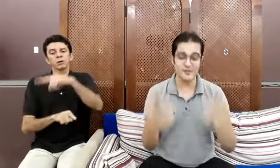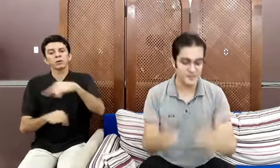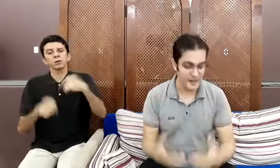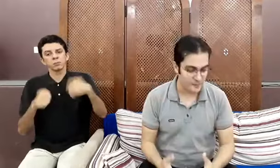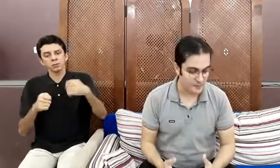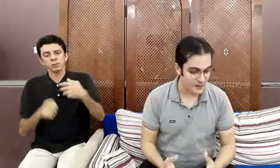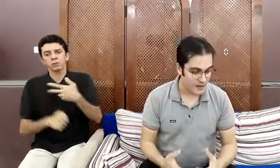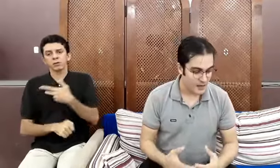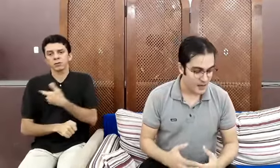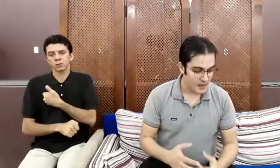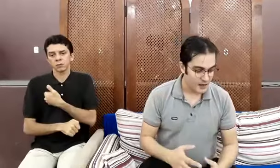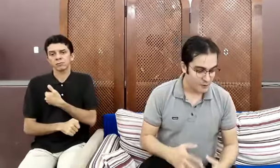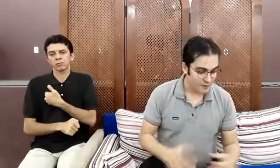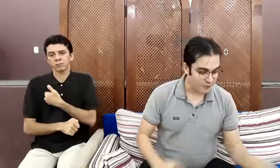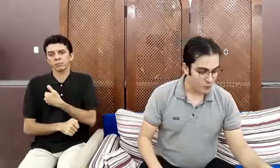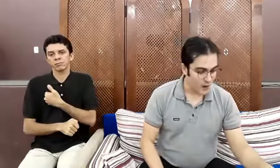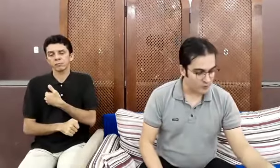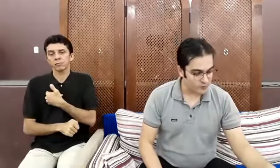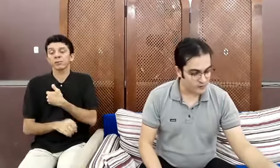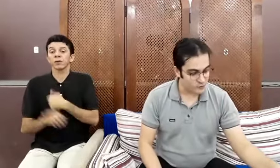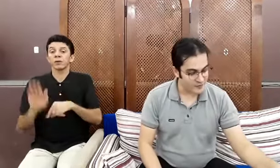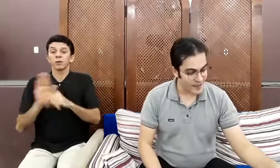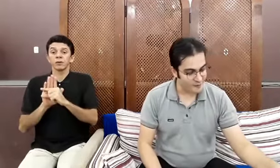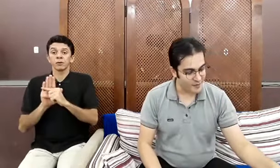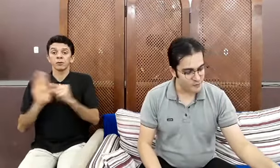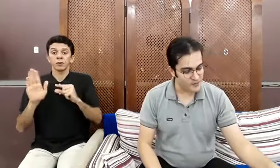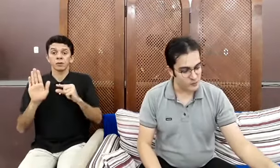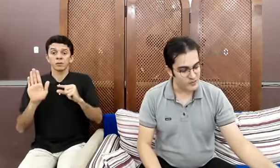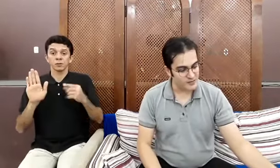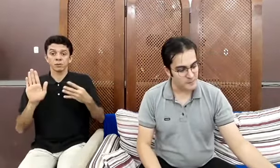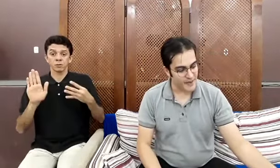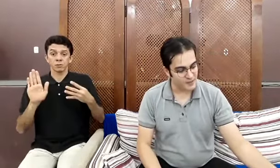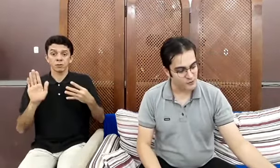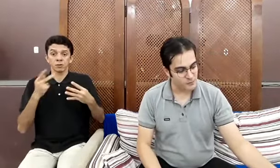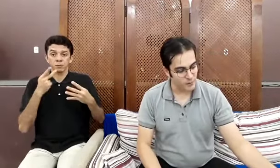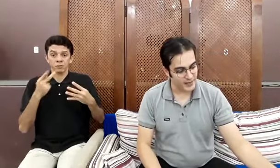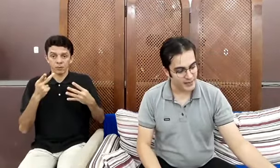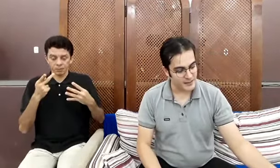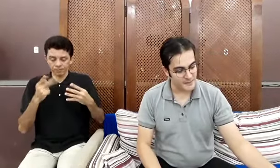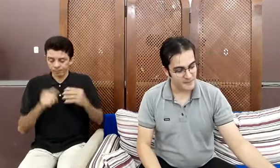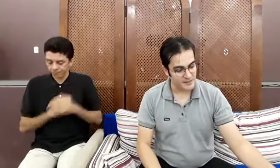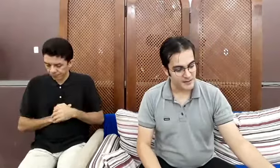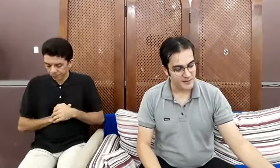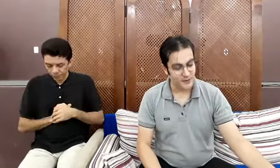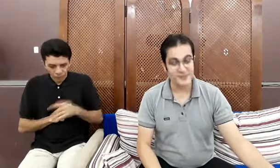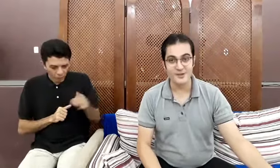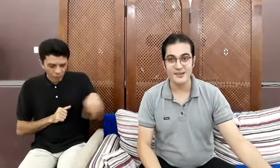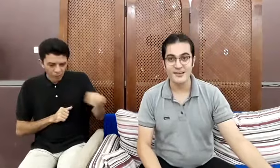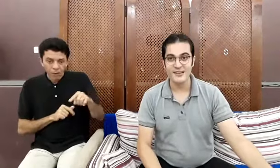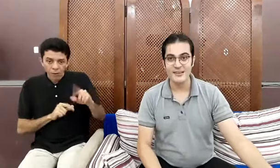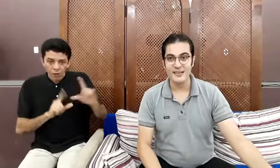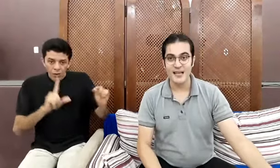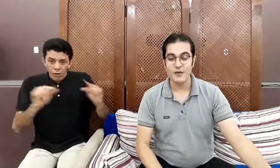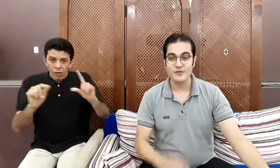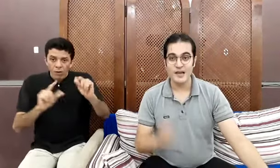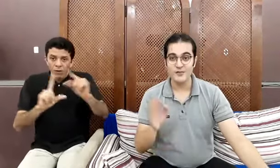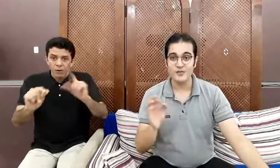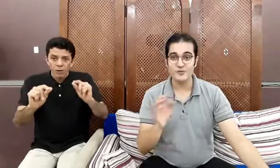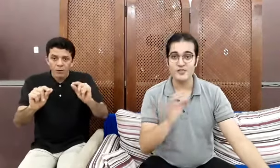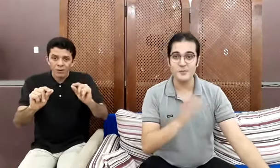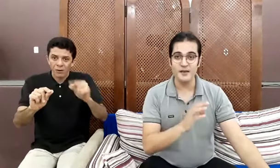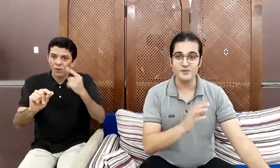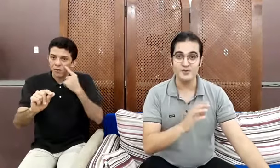o Evangelho. No verso 4 diz que os que haviam sido dispersos, porém, olha só, os que